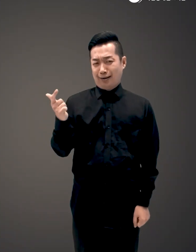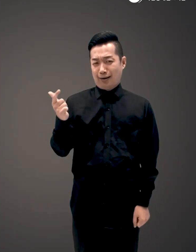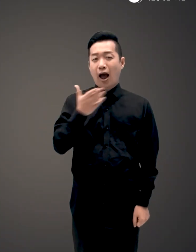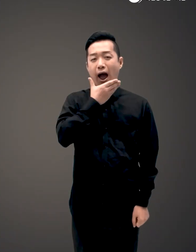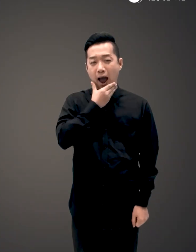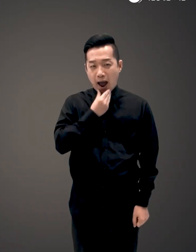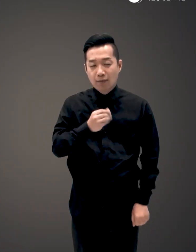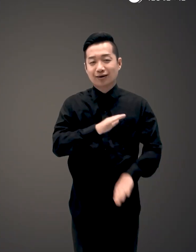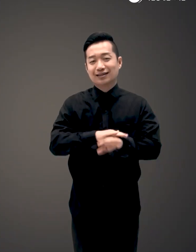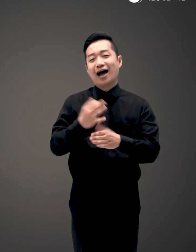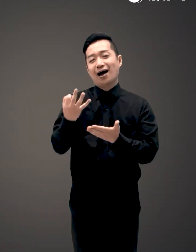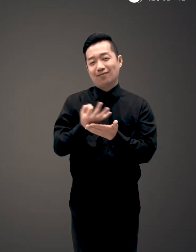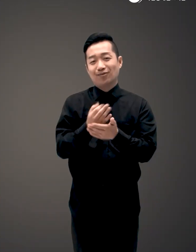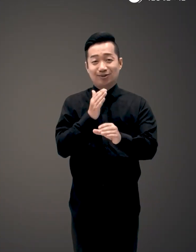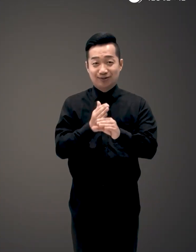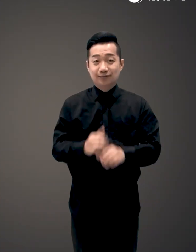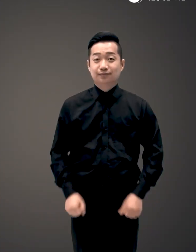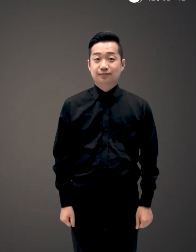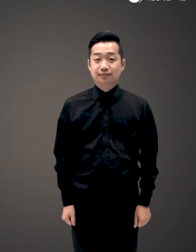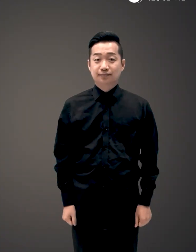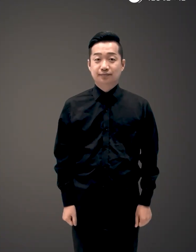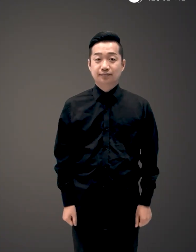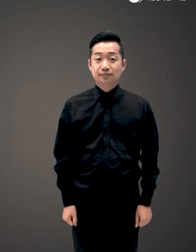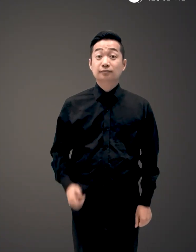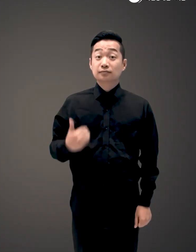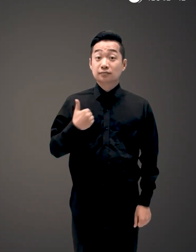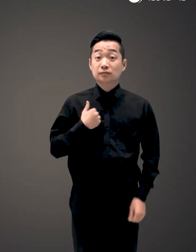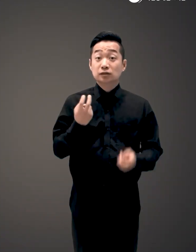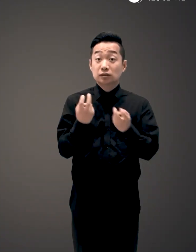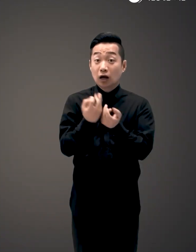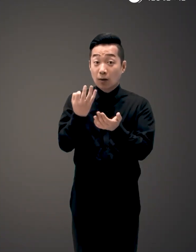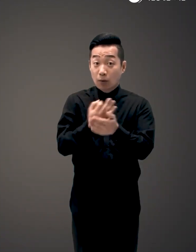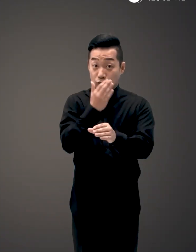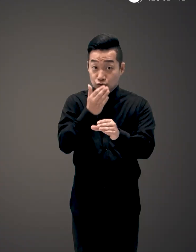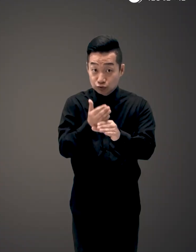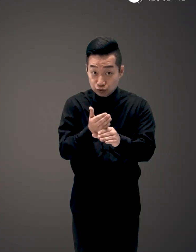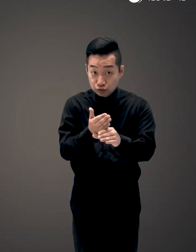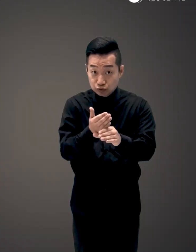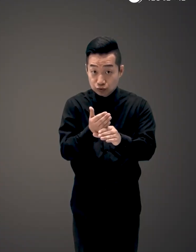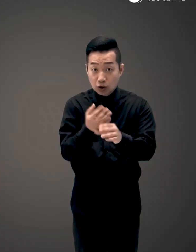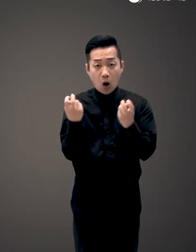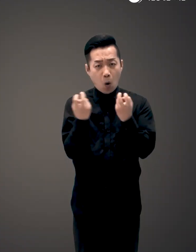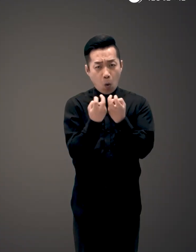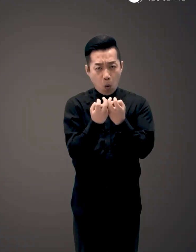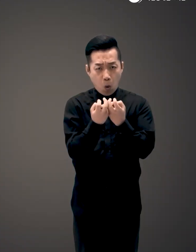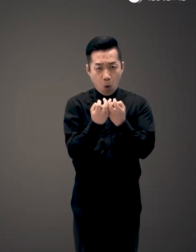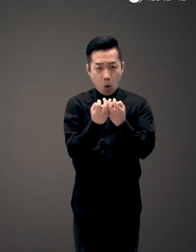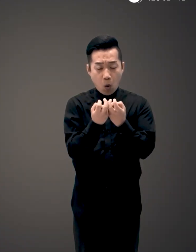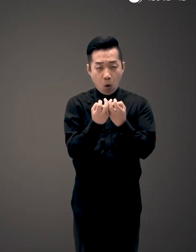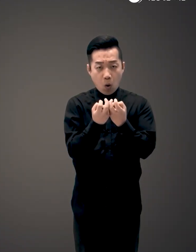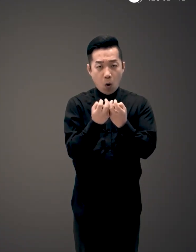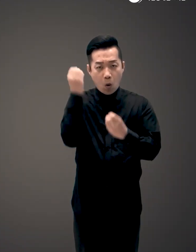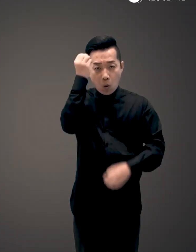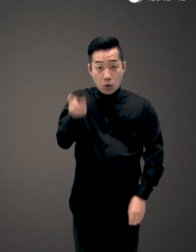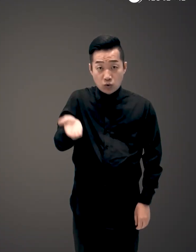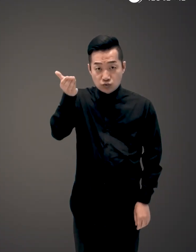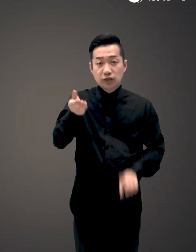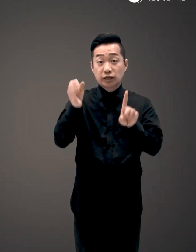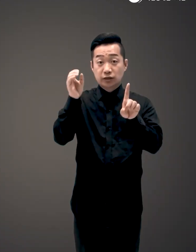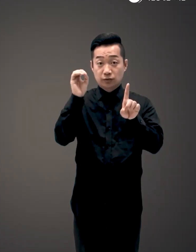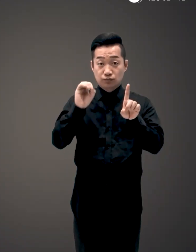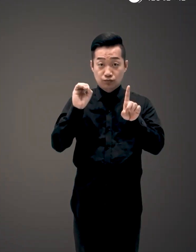부자는 아니지만 행복하게 돈은 잘 버는 것 같아요. 그래서 제가 어떻게 돈을 벌고 있는지, 어떻게 상위